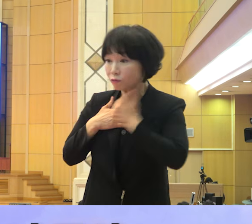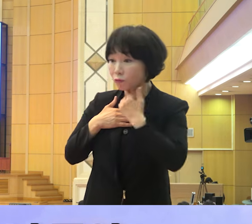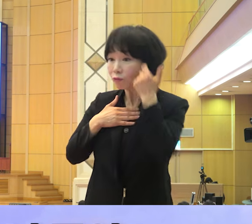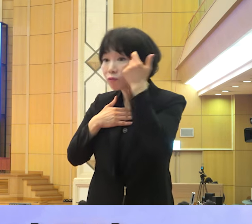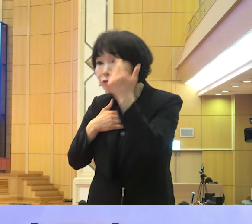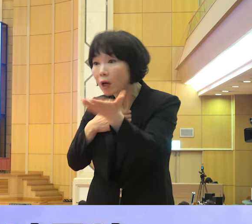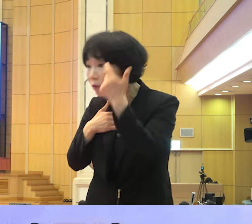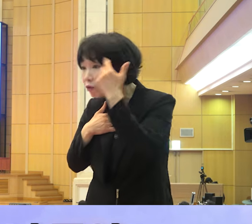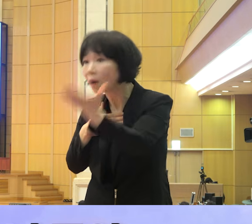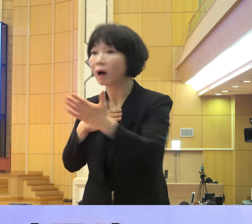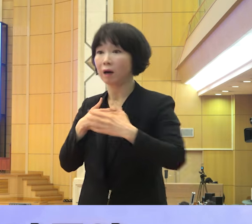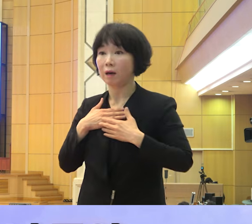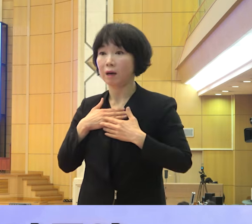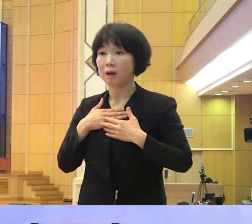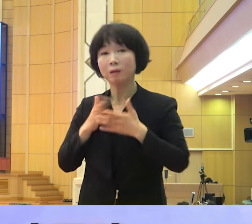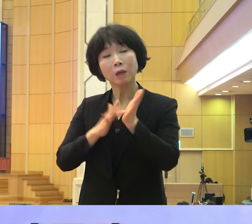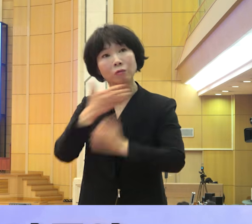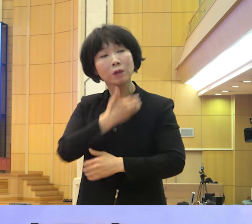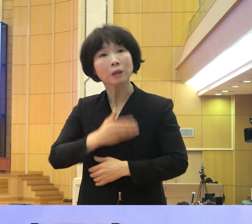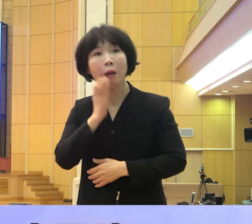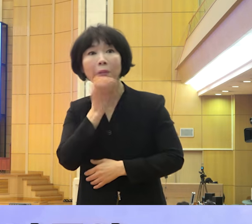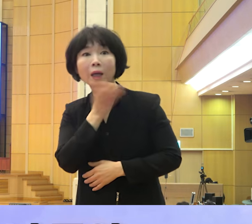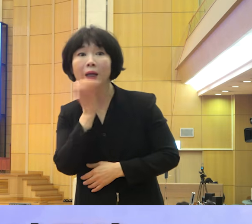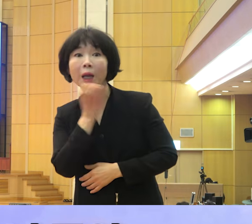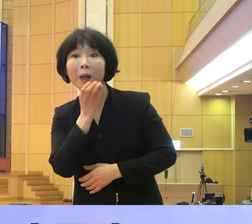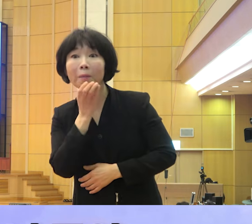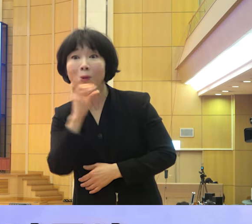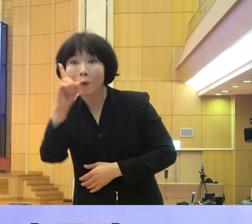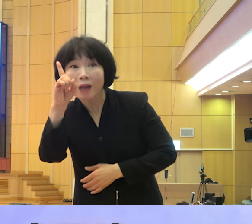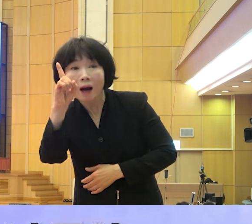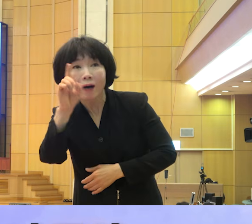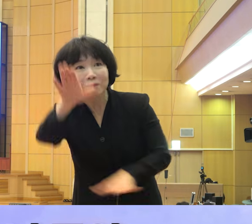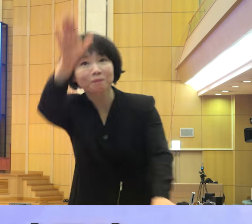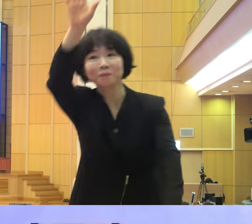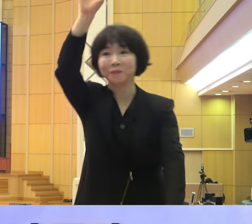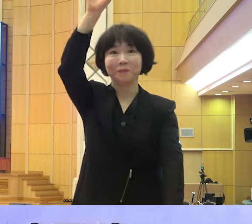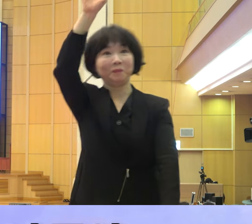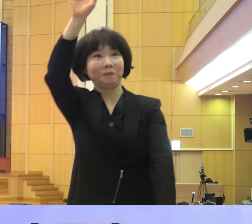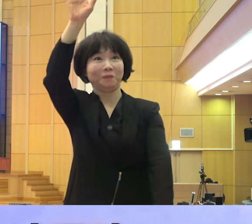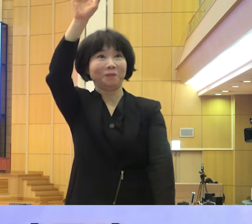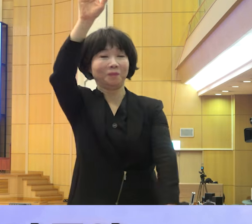시몬 베드로가 대답하여 이르되, 주는 그리스도시요 살아계신 하나님의 아들입니다.